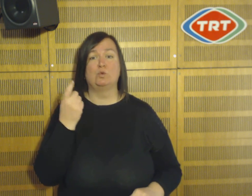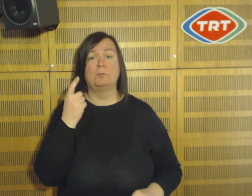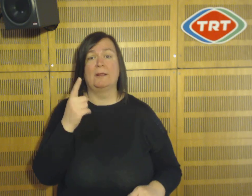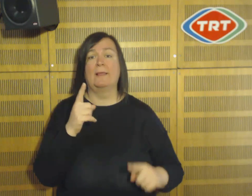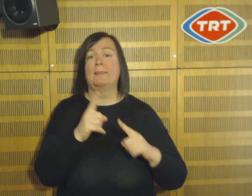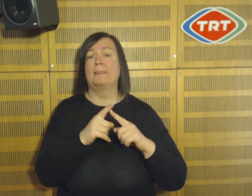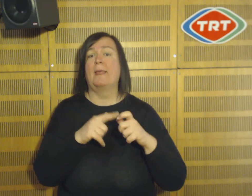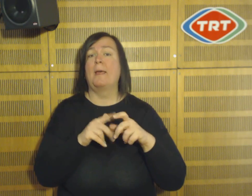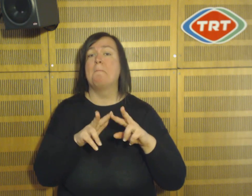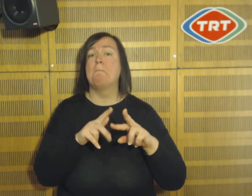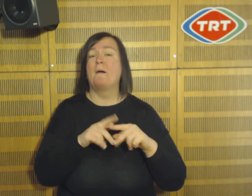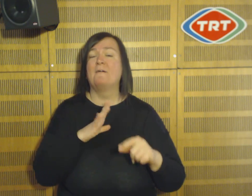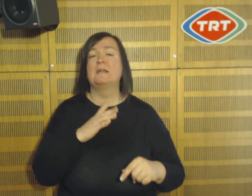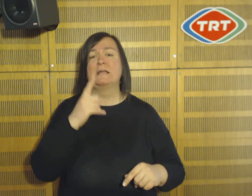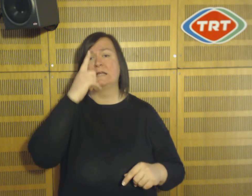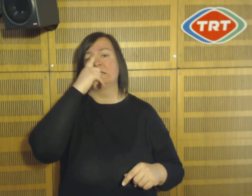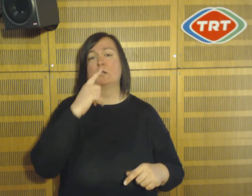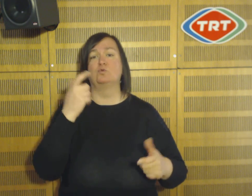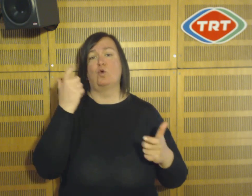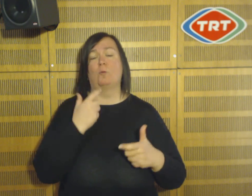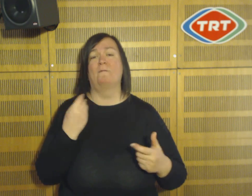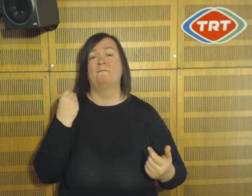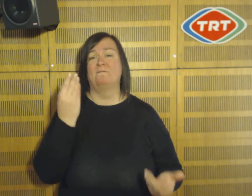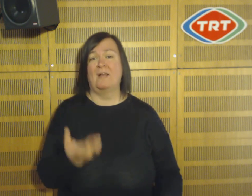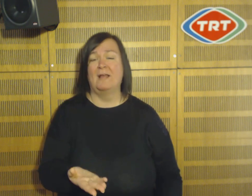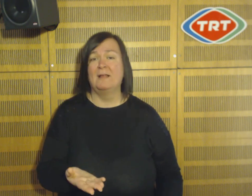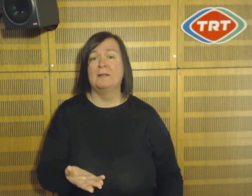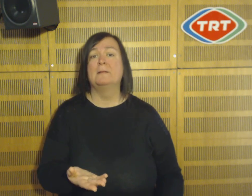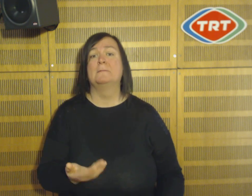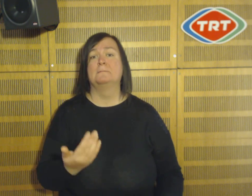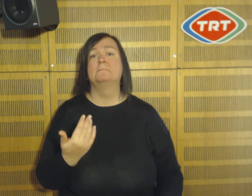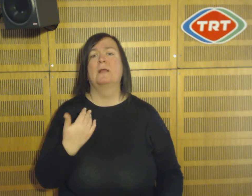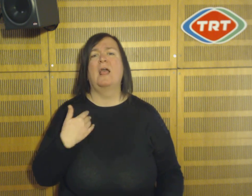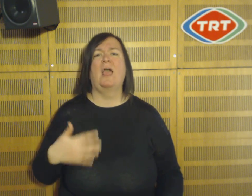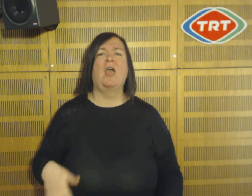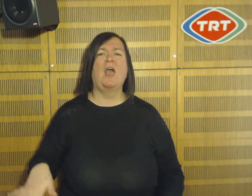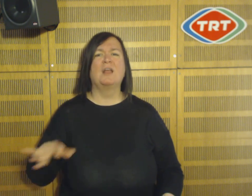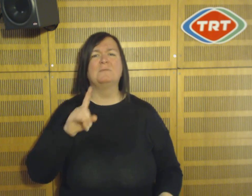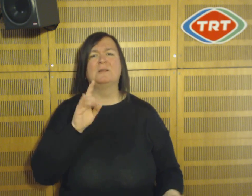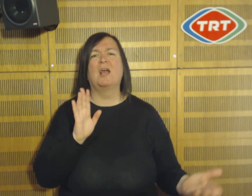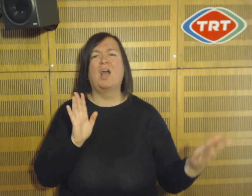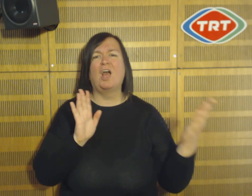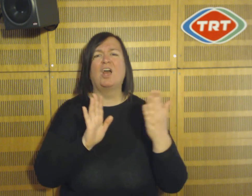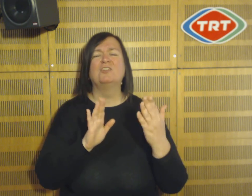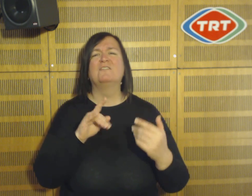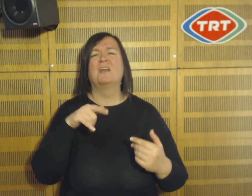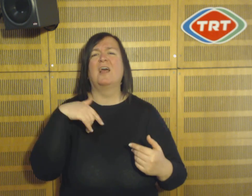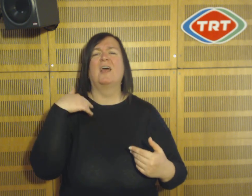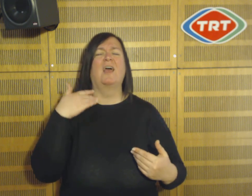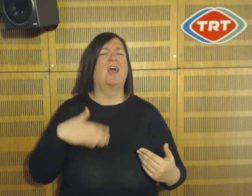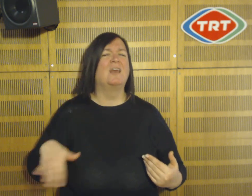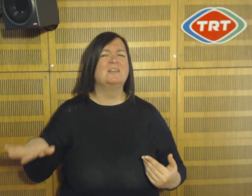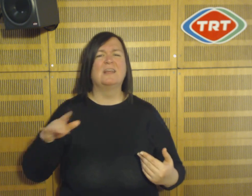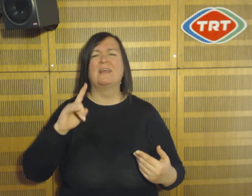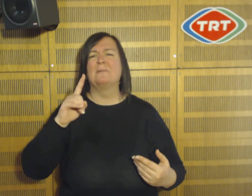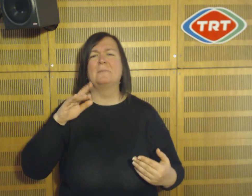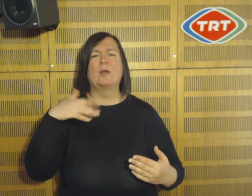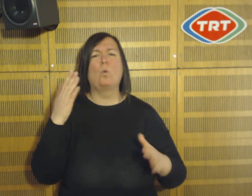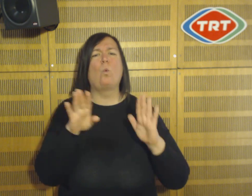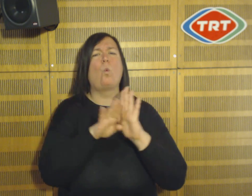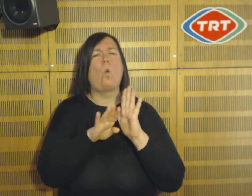var insanlara sorumluluk vermek üzerine Biz Hani her şeyi bir karşı taraftan her şeyi bir diğerden kural koyucan